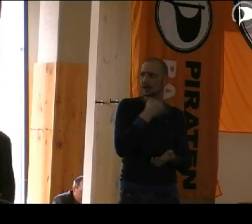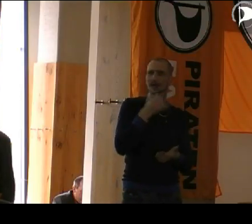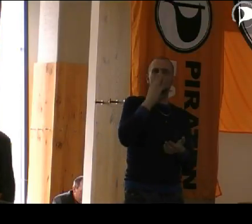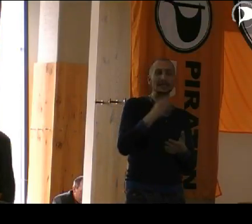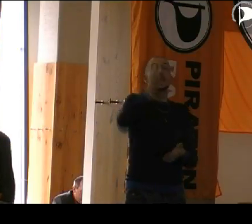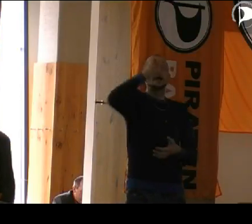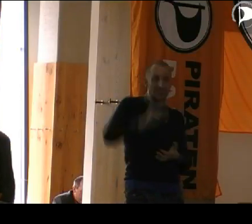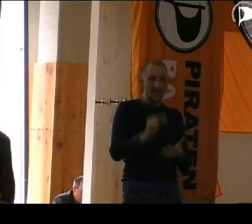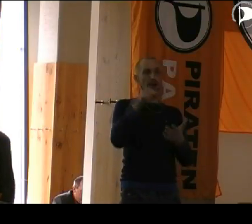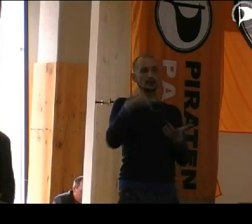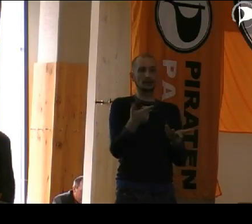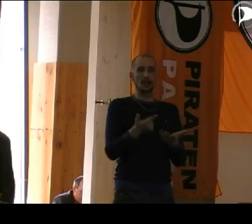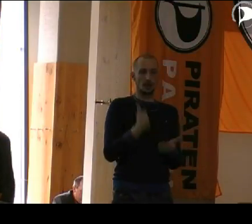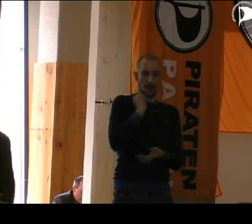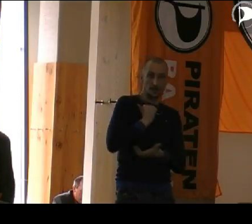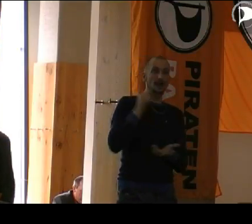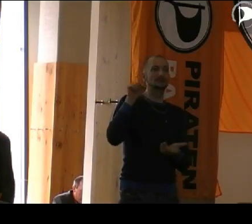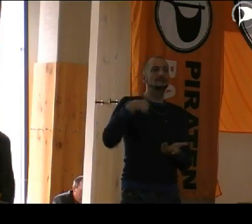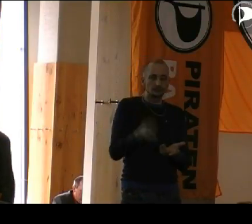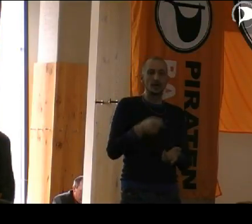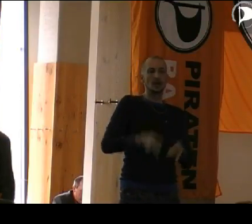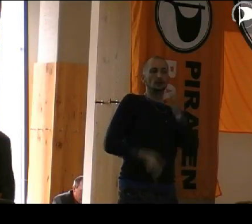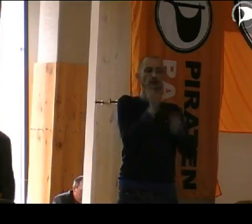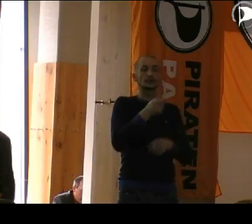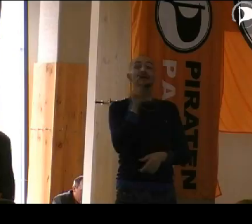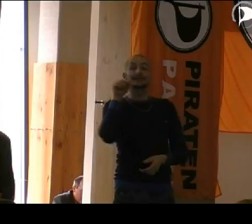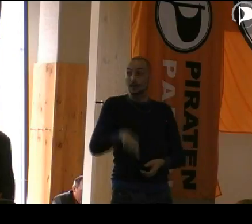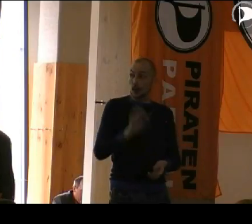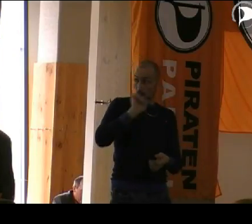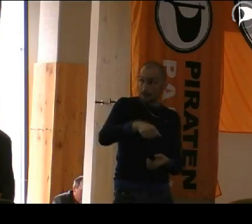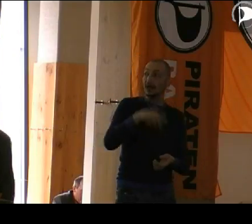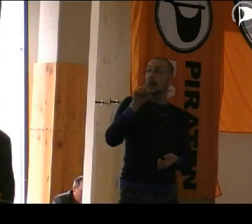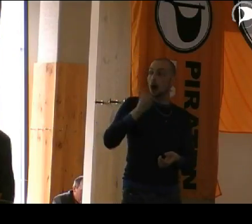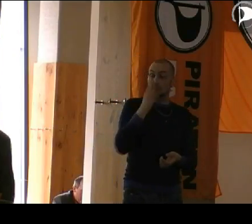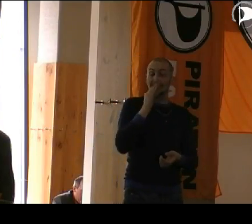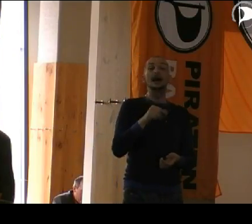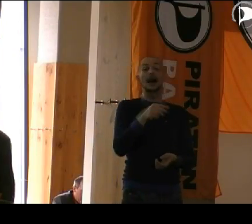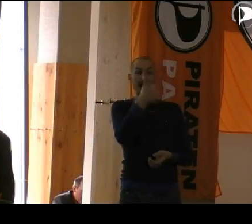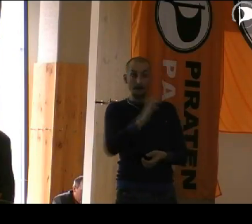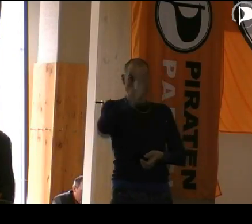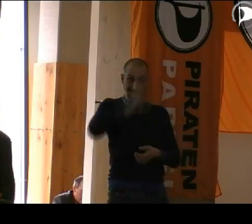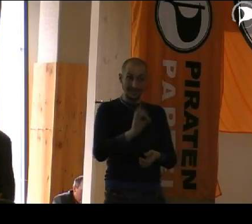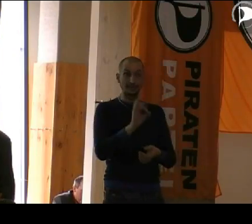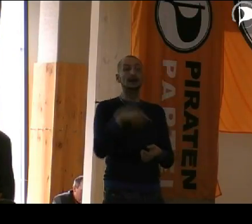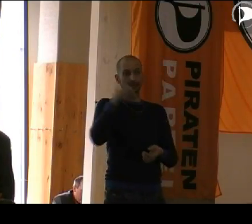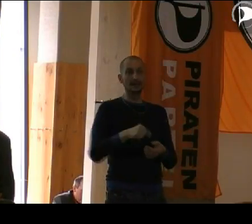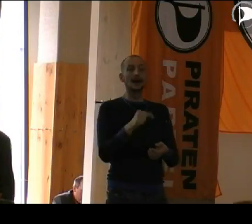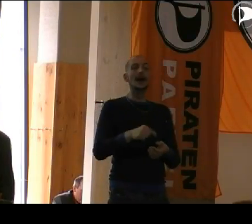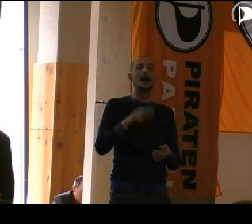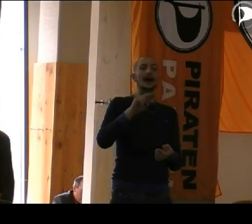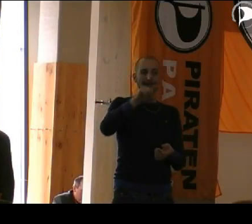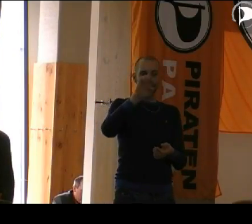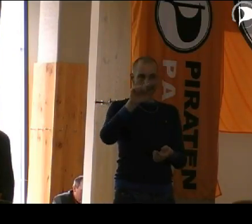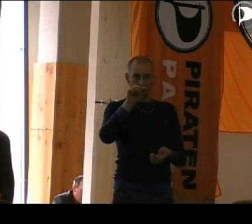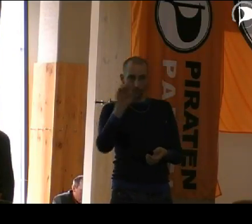walter kasper stimmberechtigt genauso mit 1 1 prozent des nettoeinkommens bezahlt hat ihr wisst schon dass ich einen tipp zum